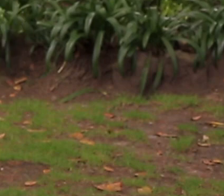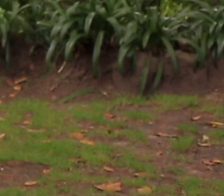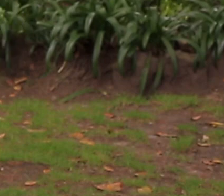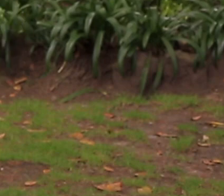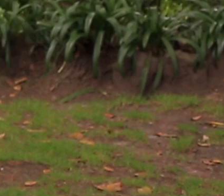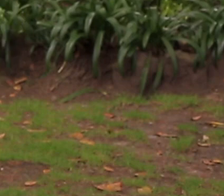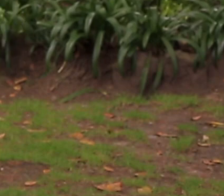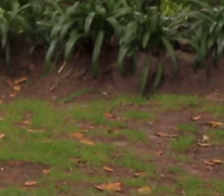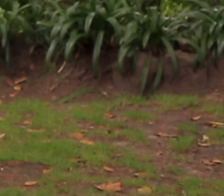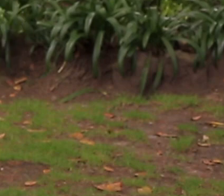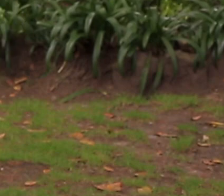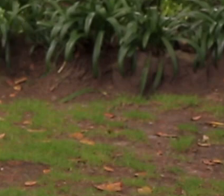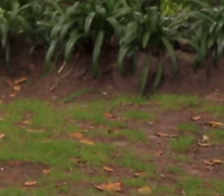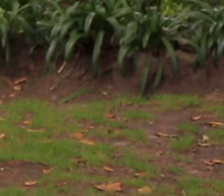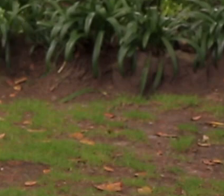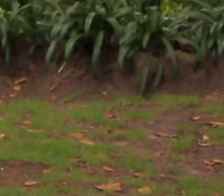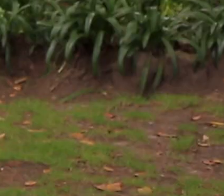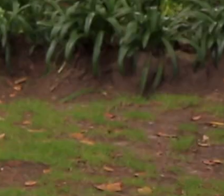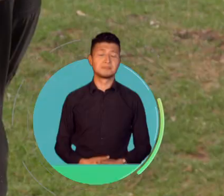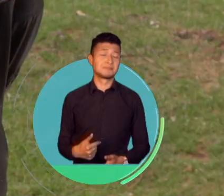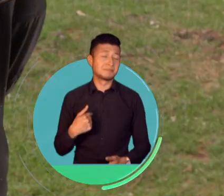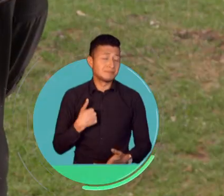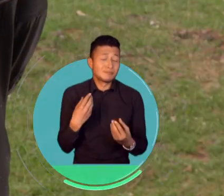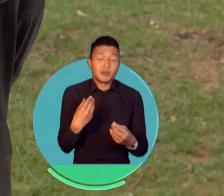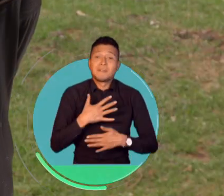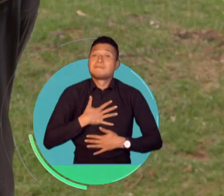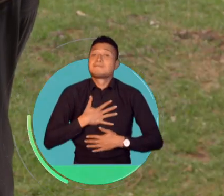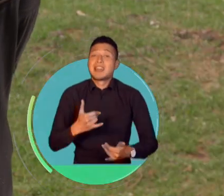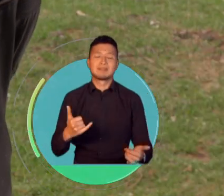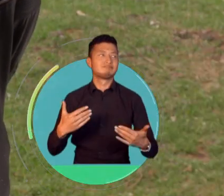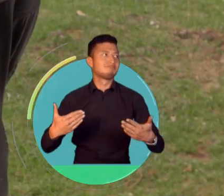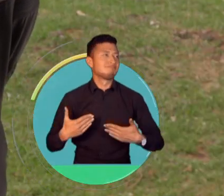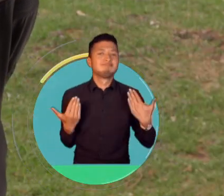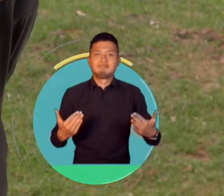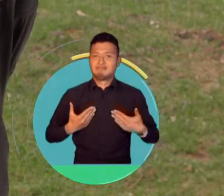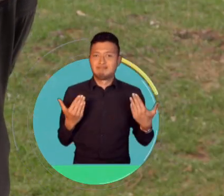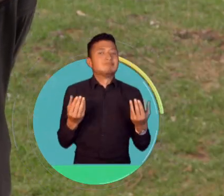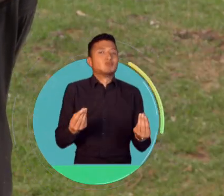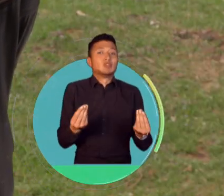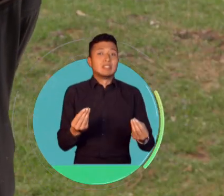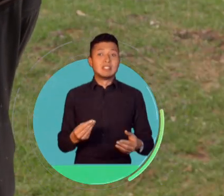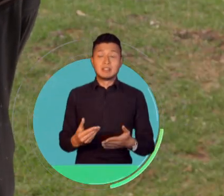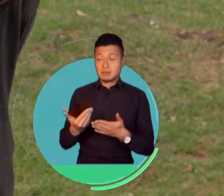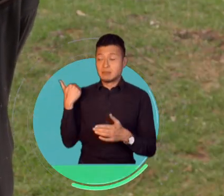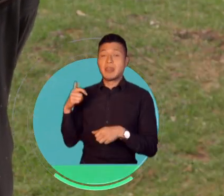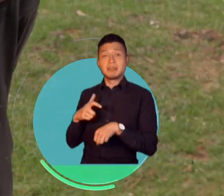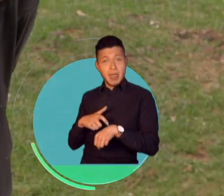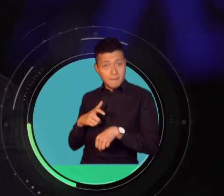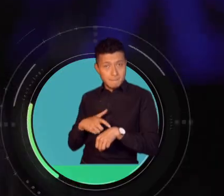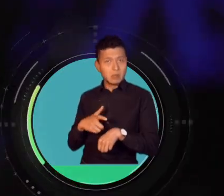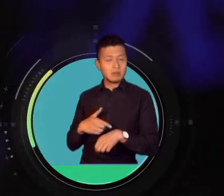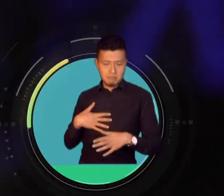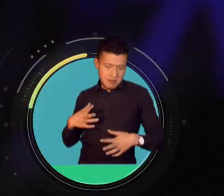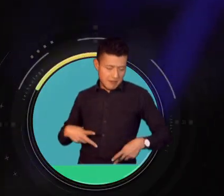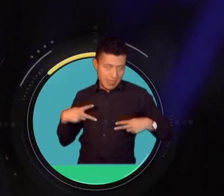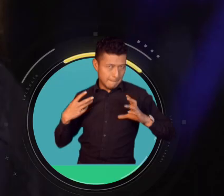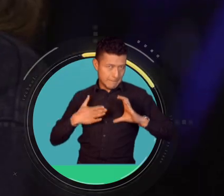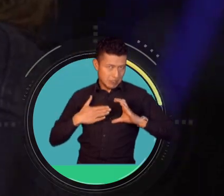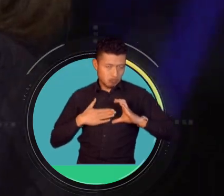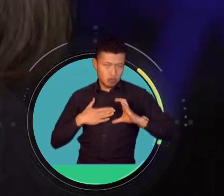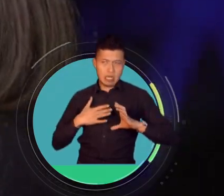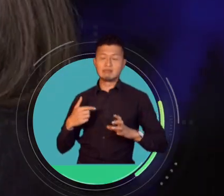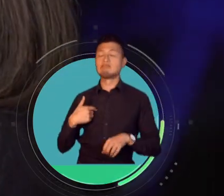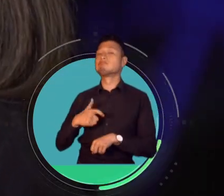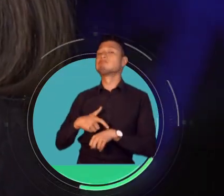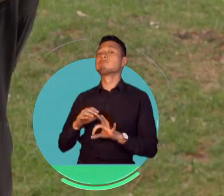qué expectativas tienes para el futuro hoy Estoy demasiado feliz Estoy demasiado contenta ha sido un como un tiempo para mí